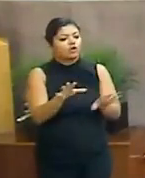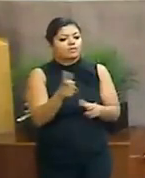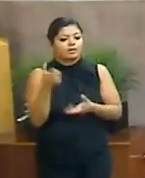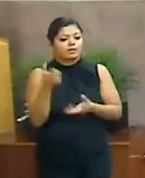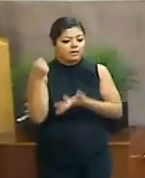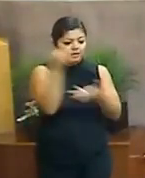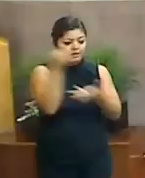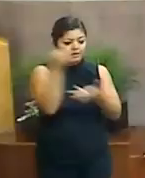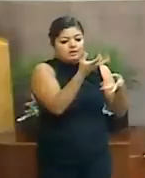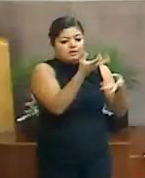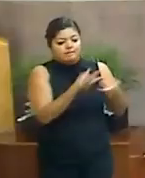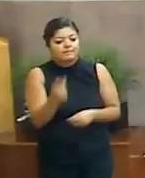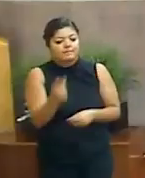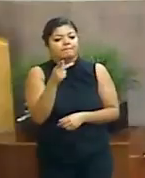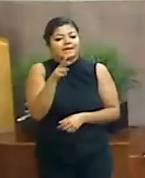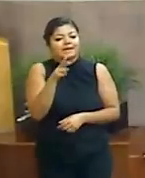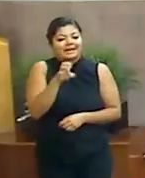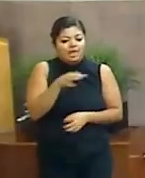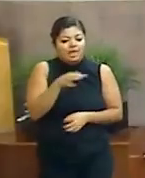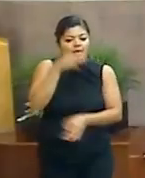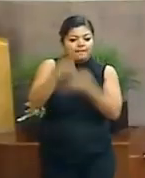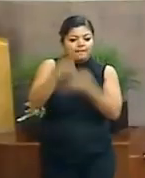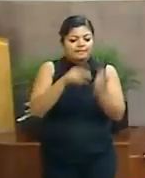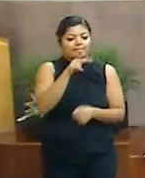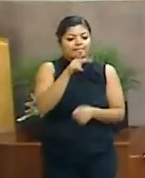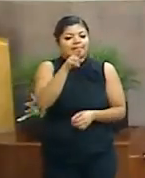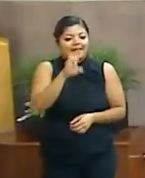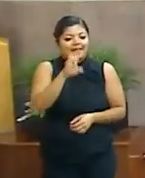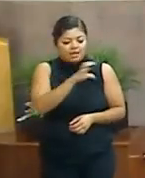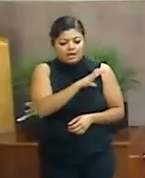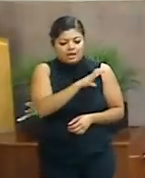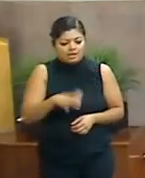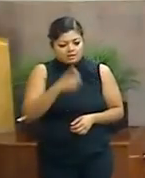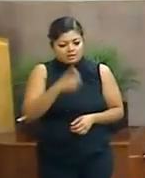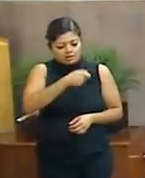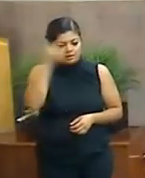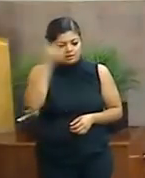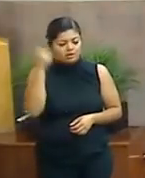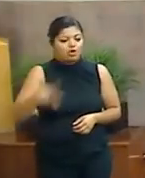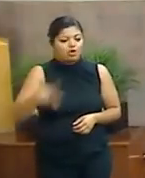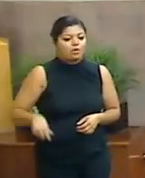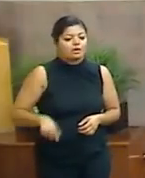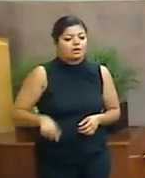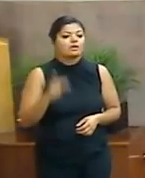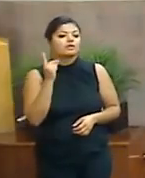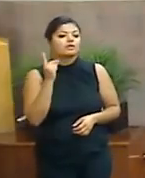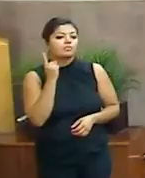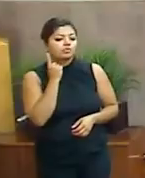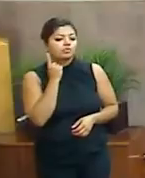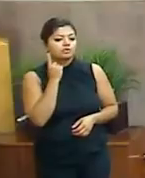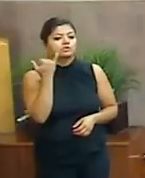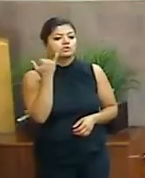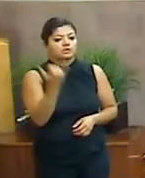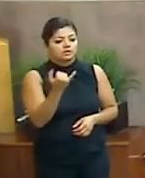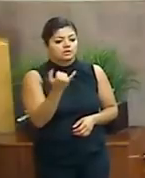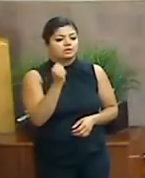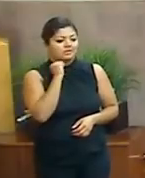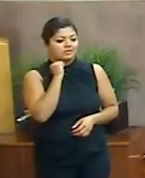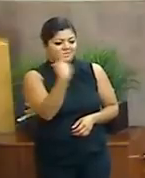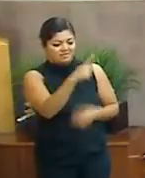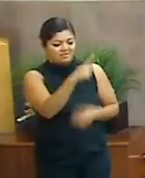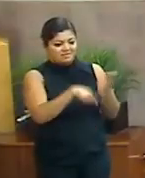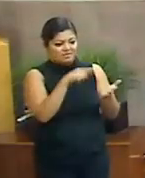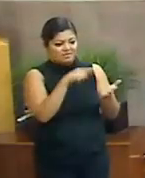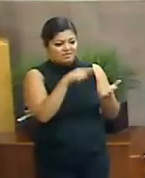gastos de precampaña de las seis candidaturas a la gubernatura diputaciones locales y ayuntamientos correspondientes al proceso electoral